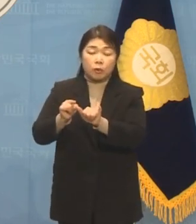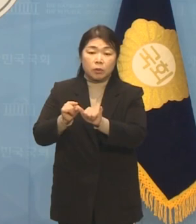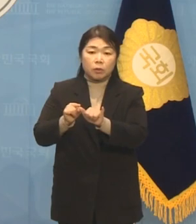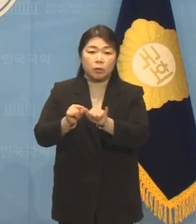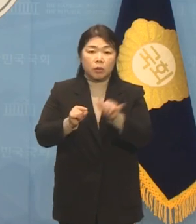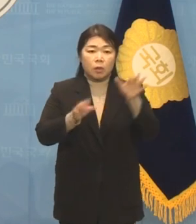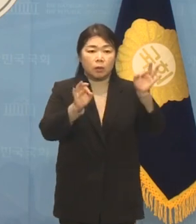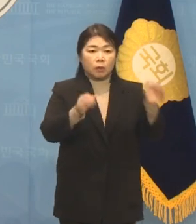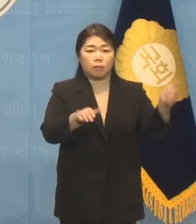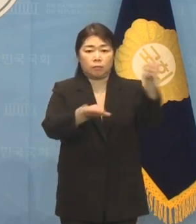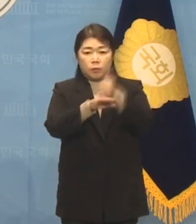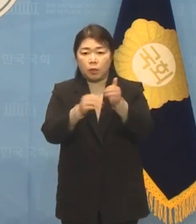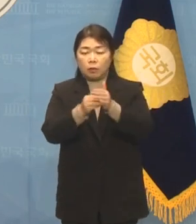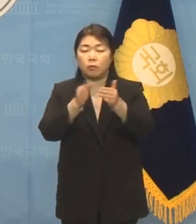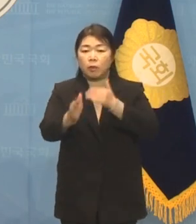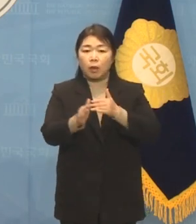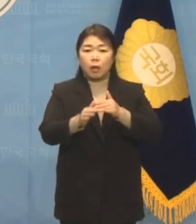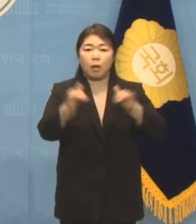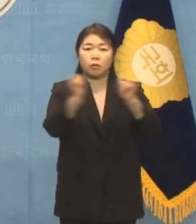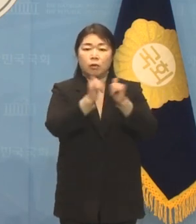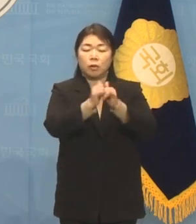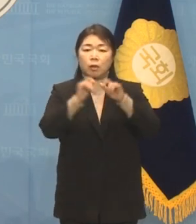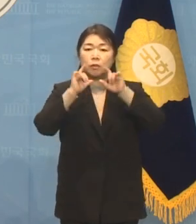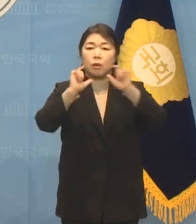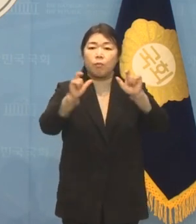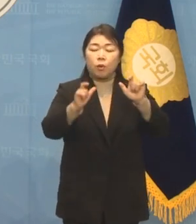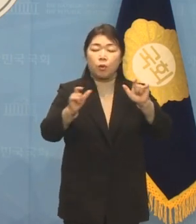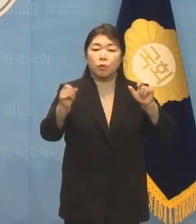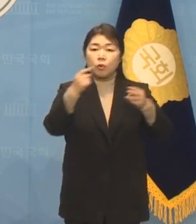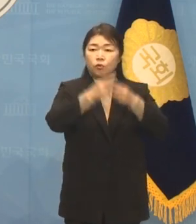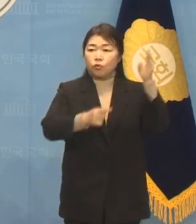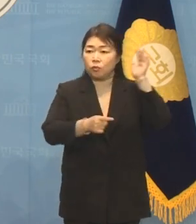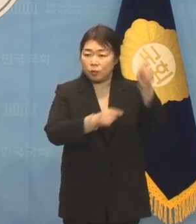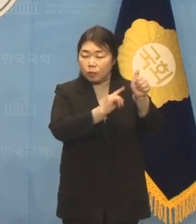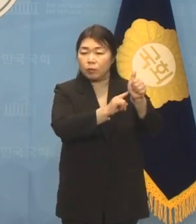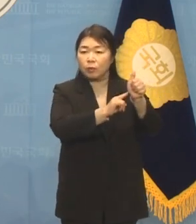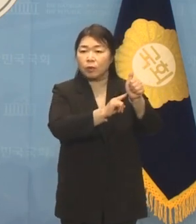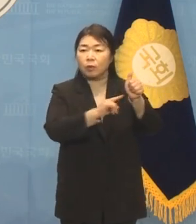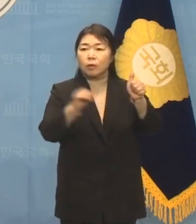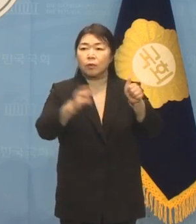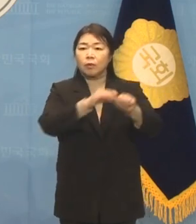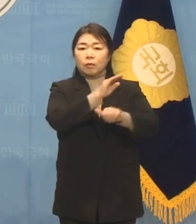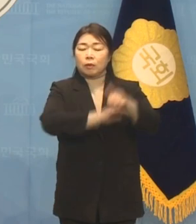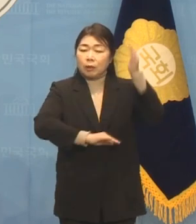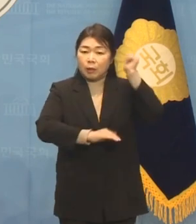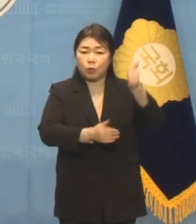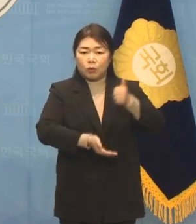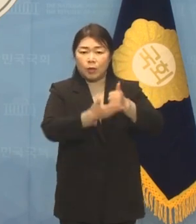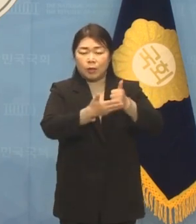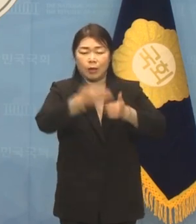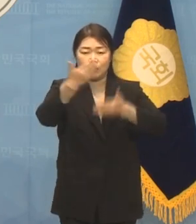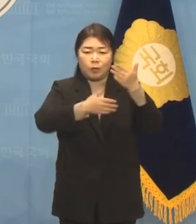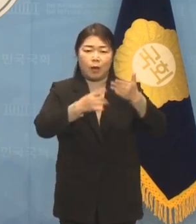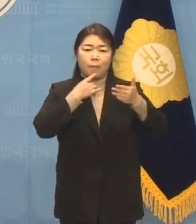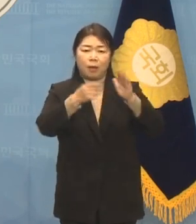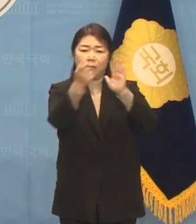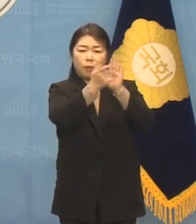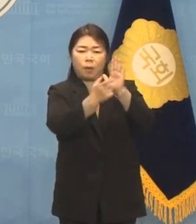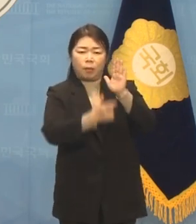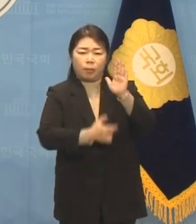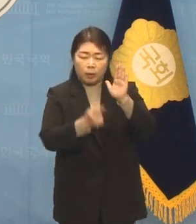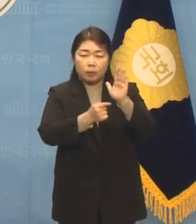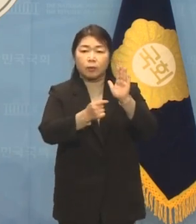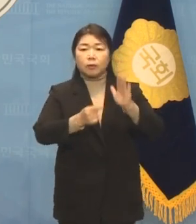선포 디데이, 윤통의 분노 등 극우 이념과 대통령 찬양 일색 영상들로 채워지고